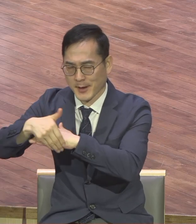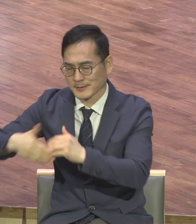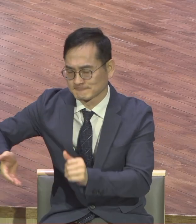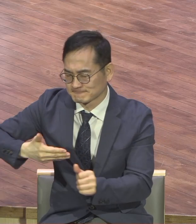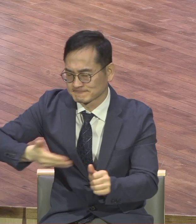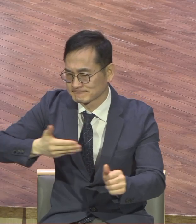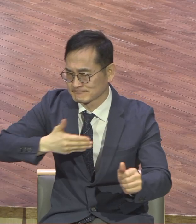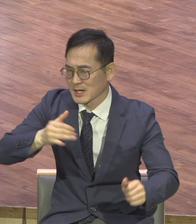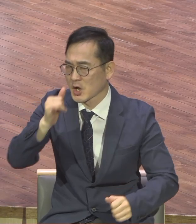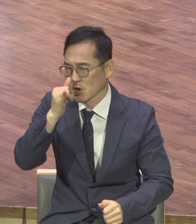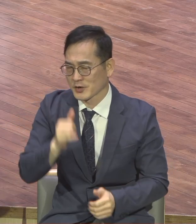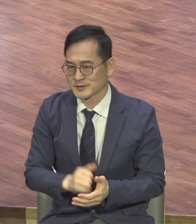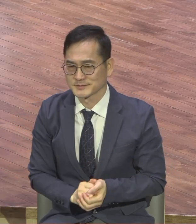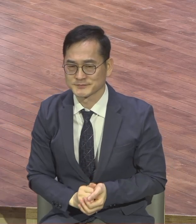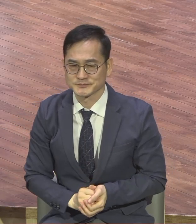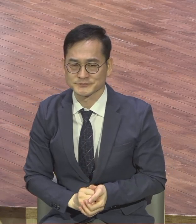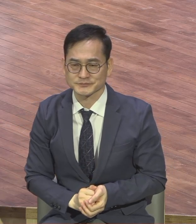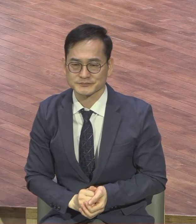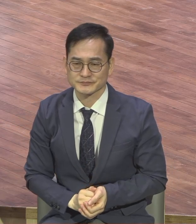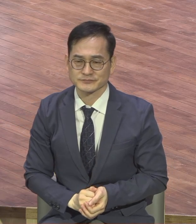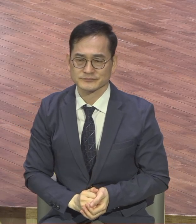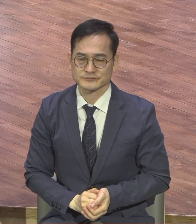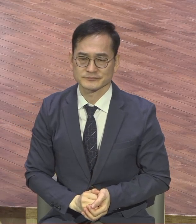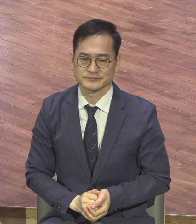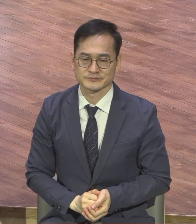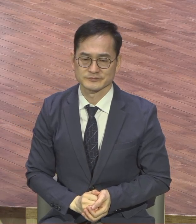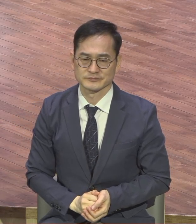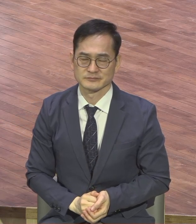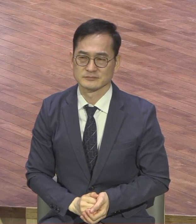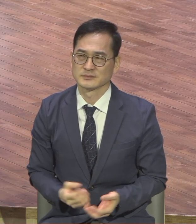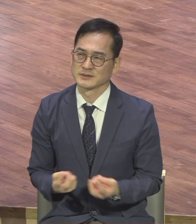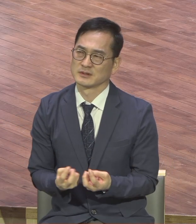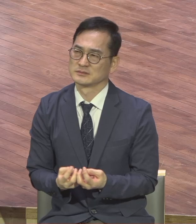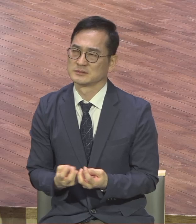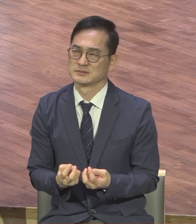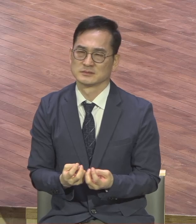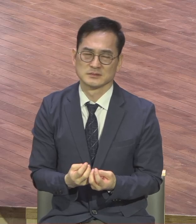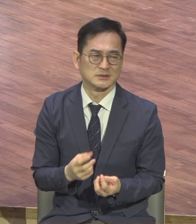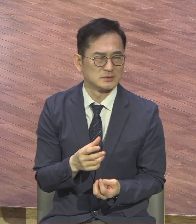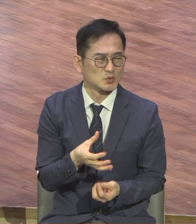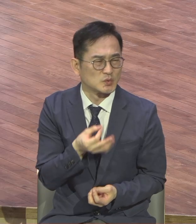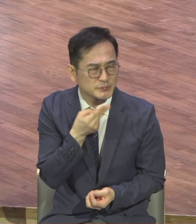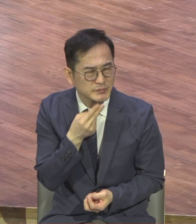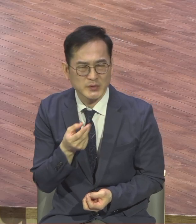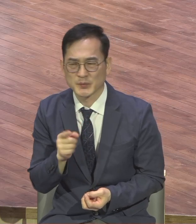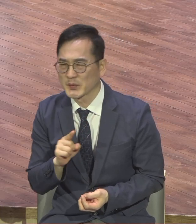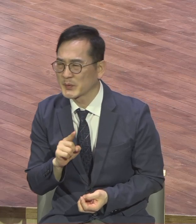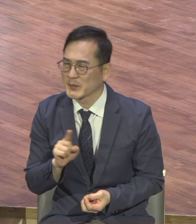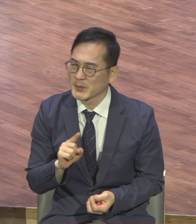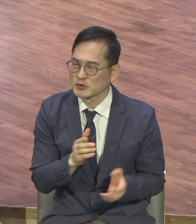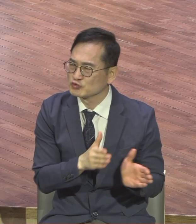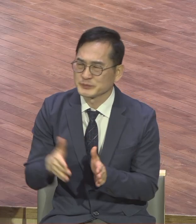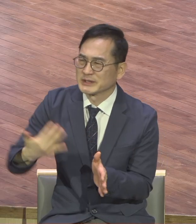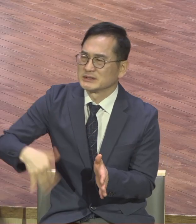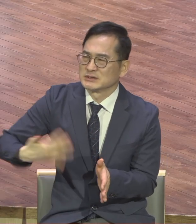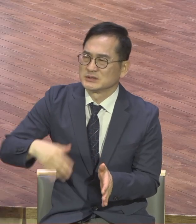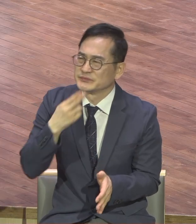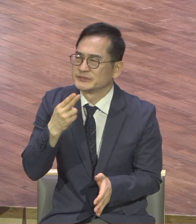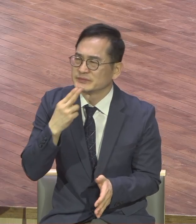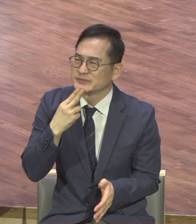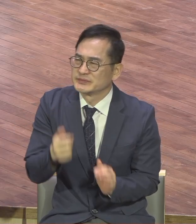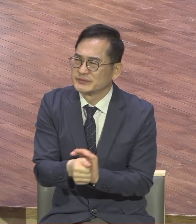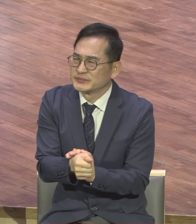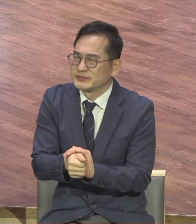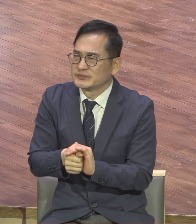시대적인 메시지예요. 겁먹지 마세요. 지레 겁먹고 소심해가지고 미리 바리케이트를 치지 마시라고요.